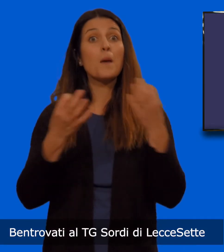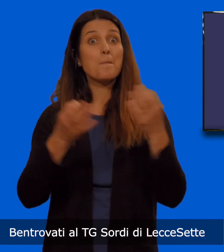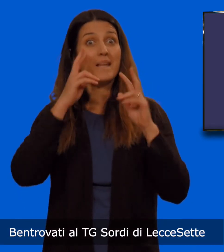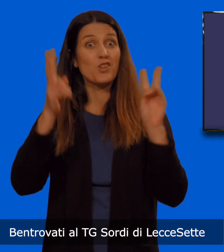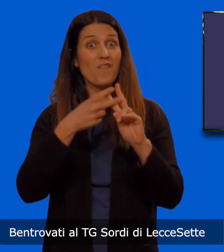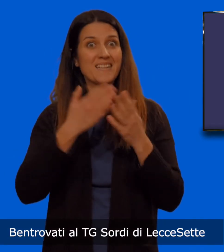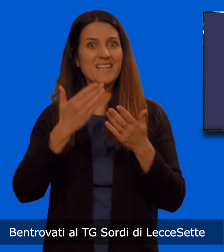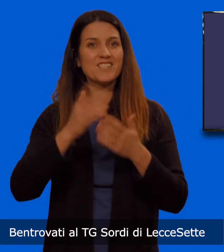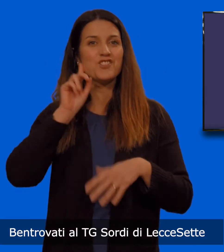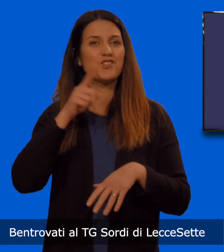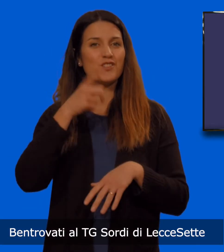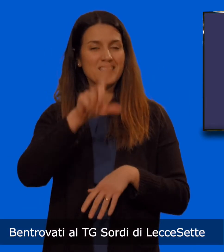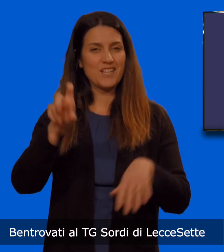Bentrovati al TG Sordi di Lecce 7.